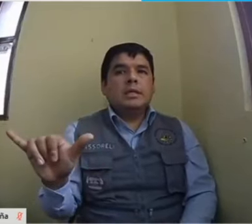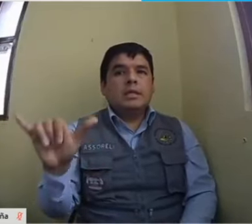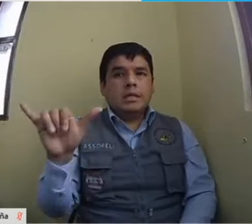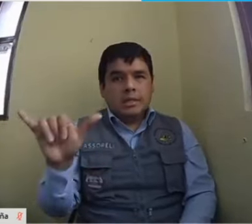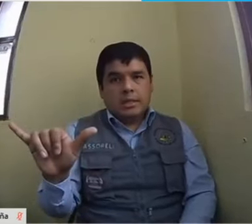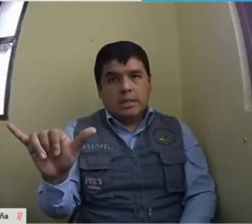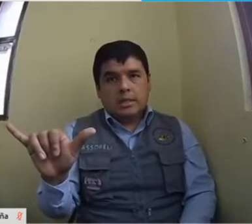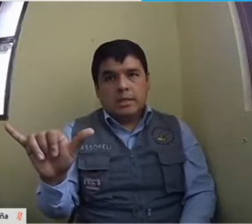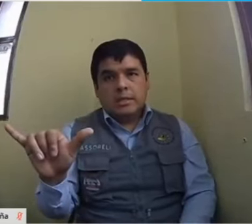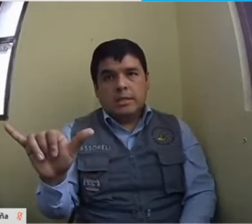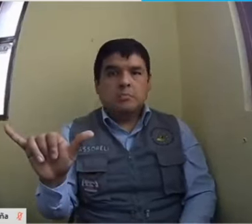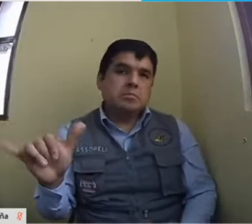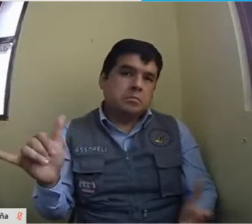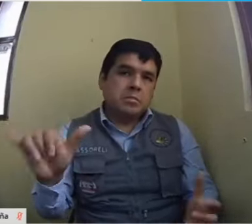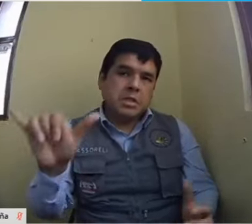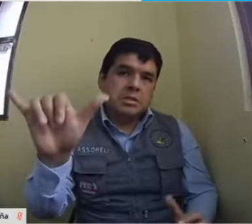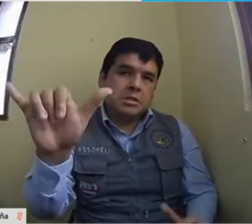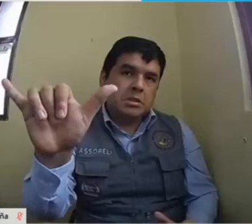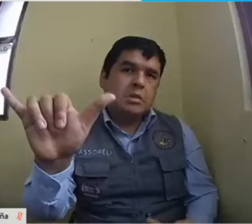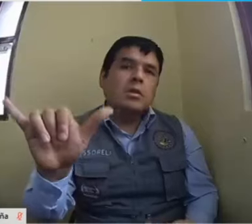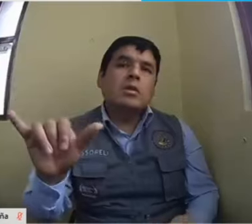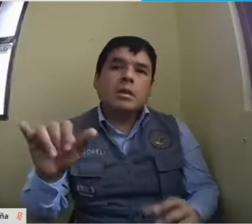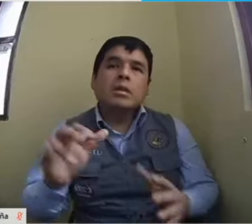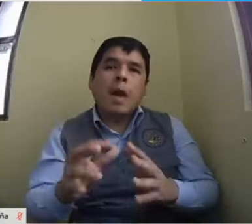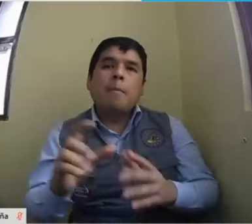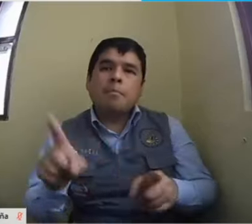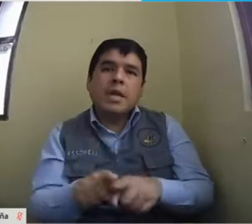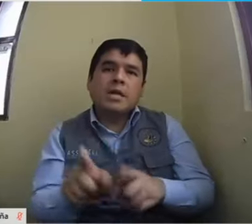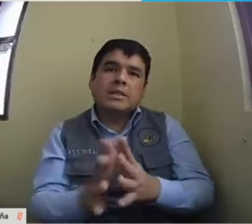Esa es la I. I. Y.